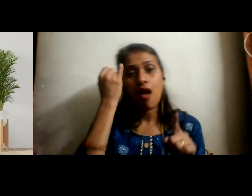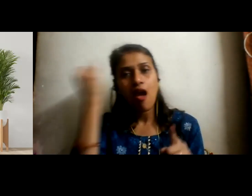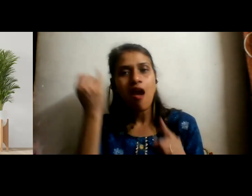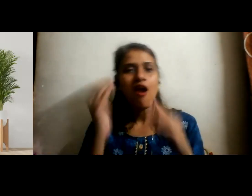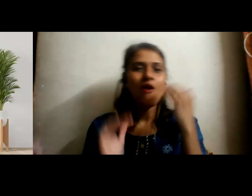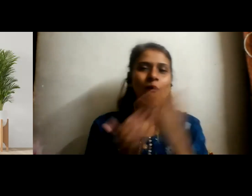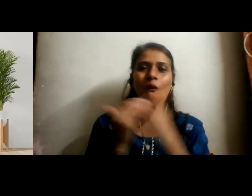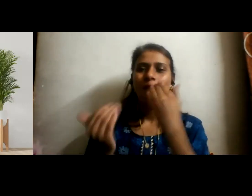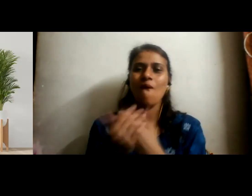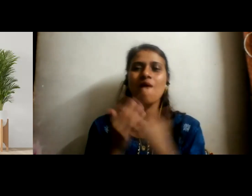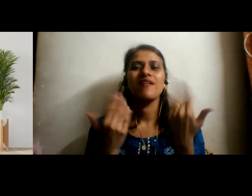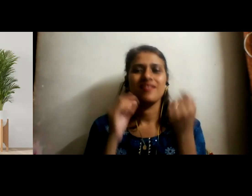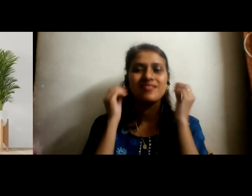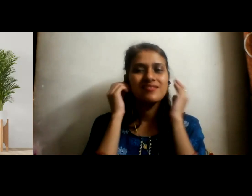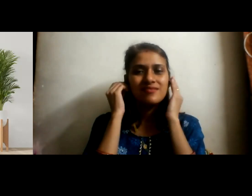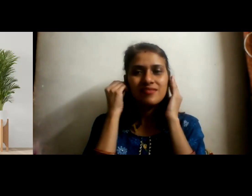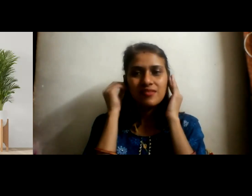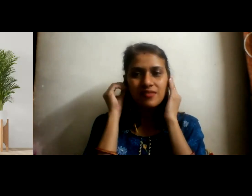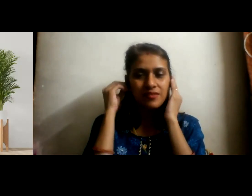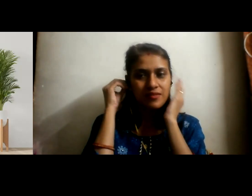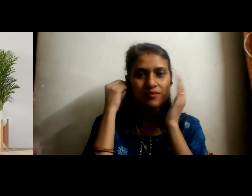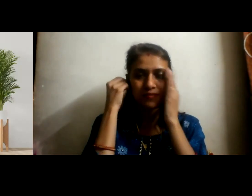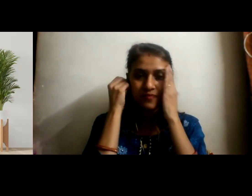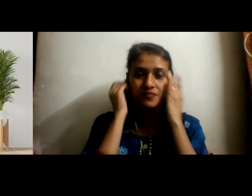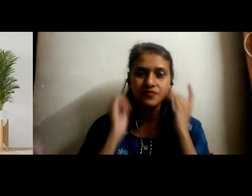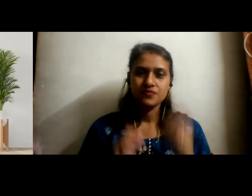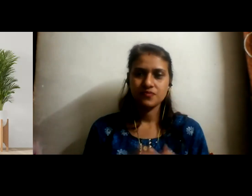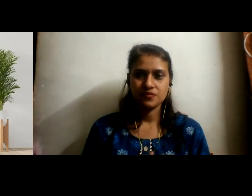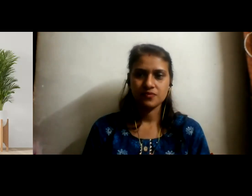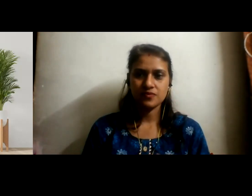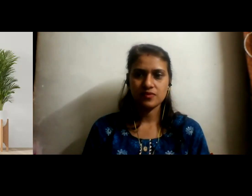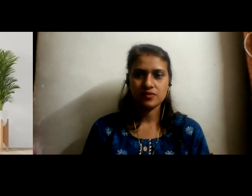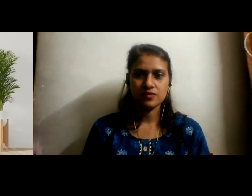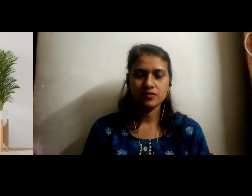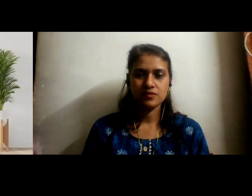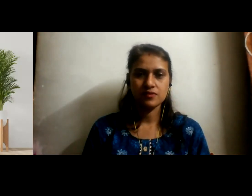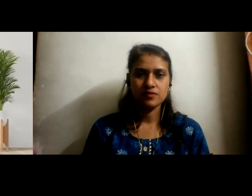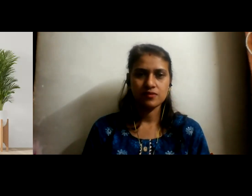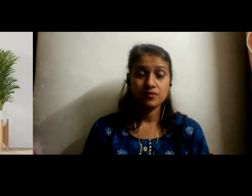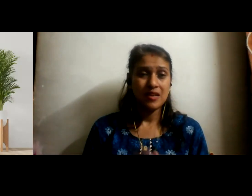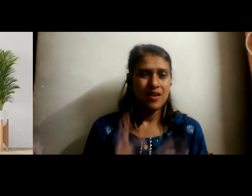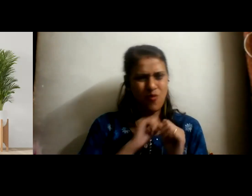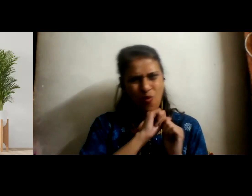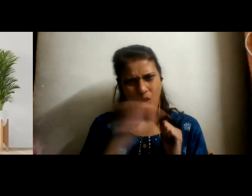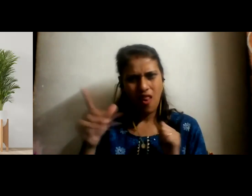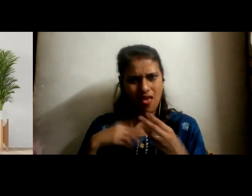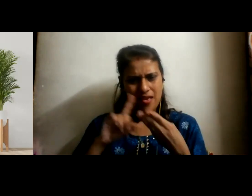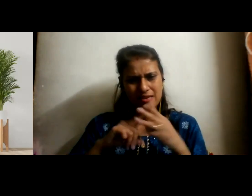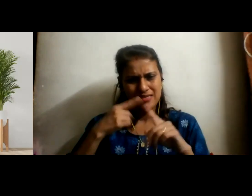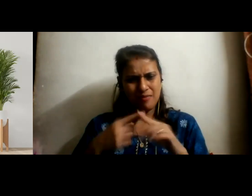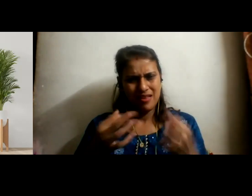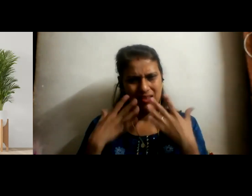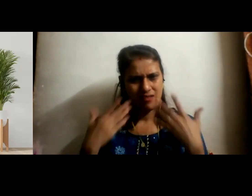आप खुलने लग जाते हैं। कभी मतलब जरूरी नहीं है कि हम वी बिकम द एक्सपर्ट फॉर एवरीथिंग। देखिए हम एज ए